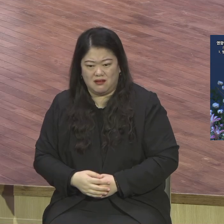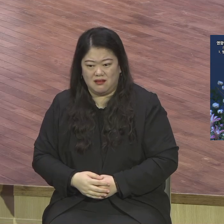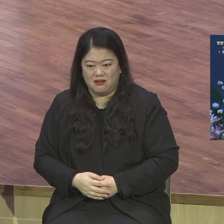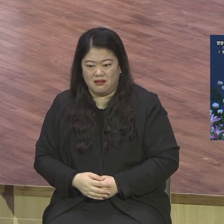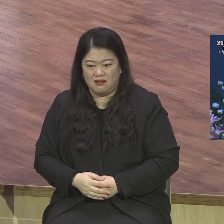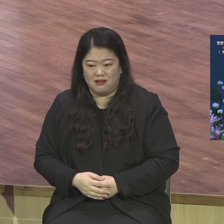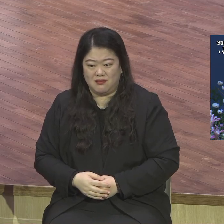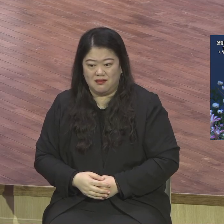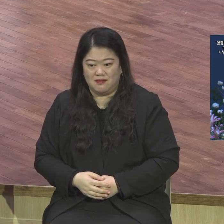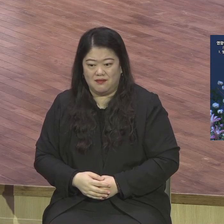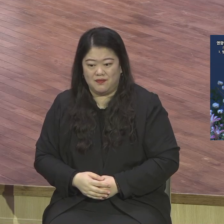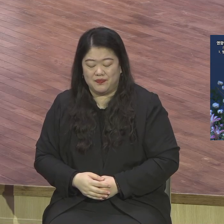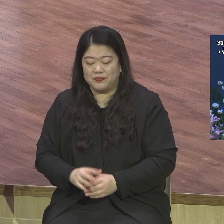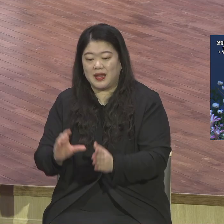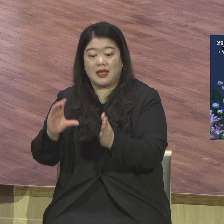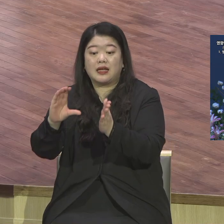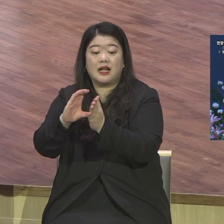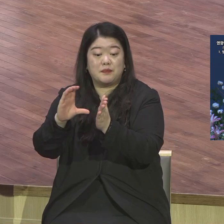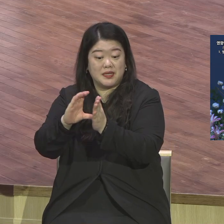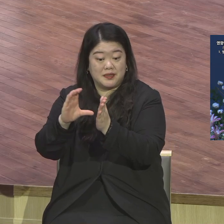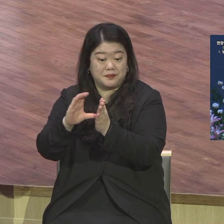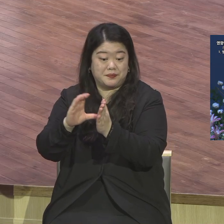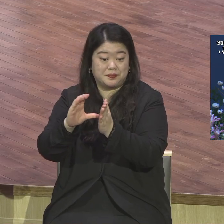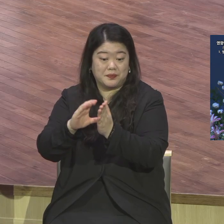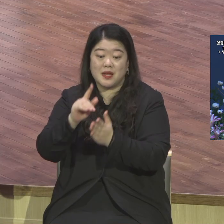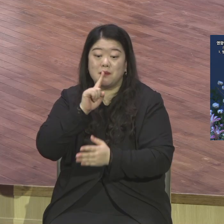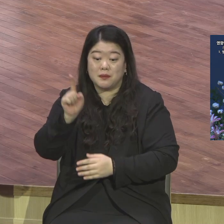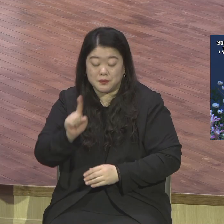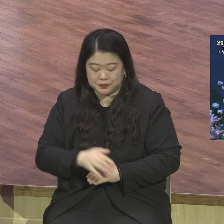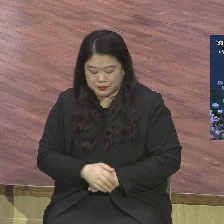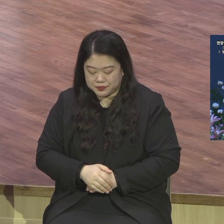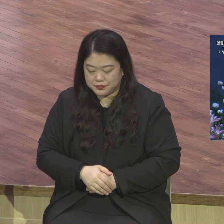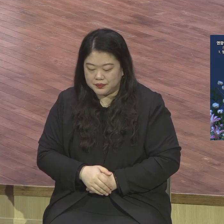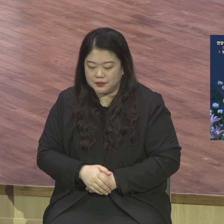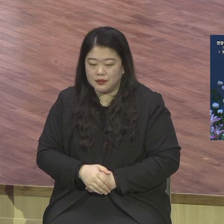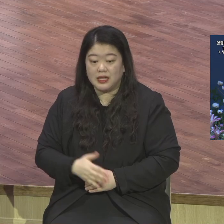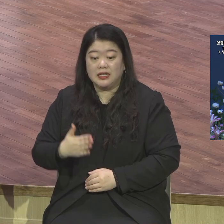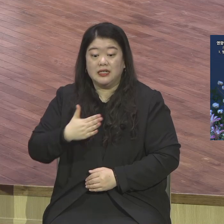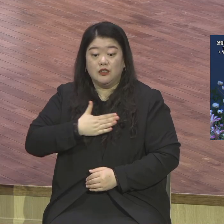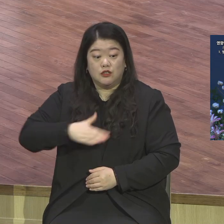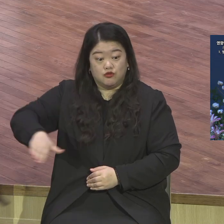요한 칼빈은 이렇게 강조했습니다. 우리가 누리는